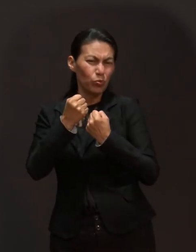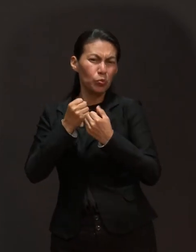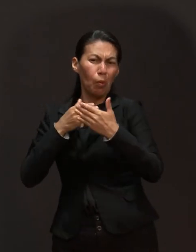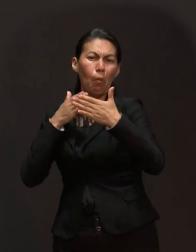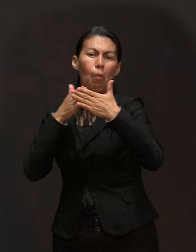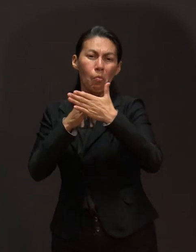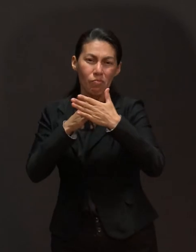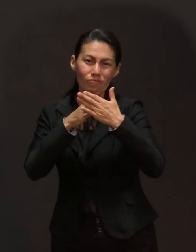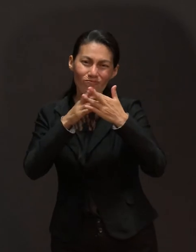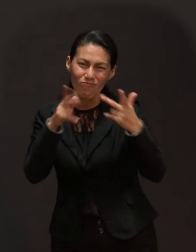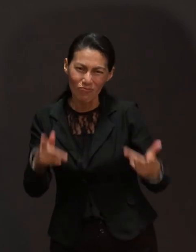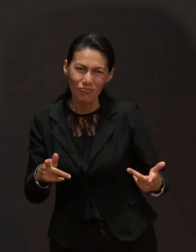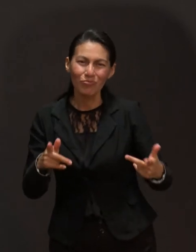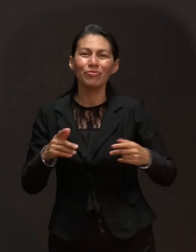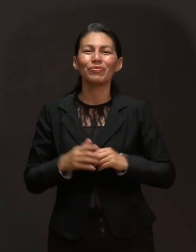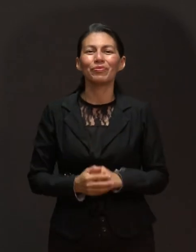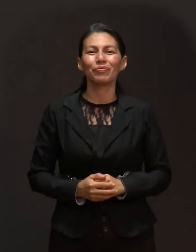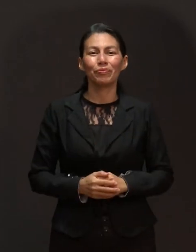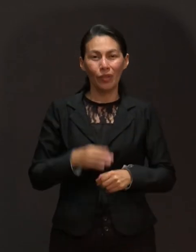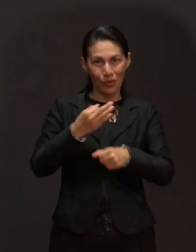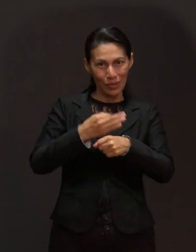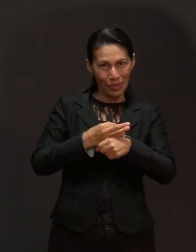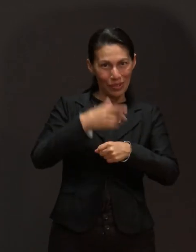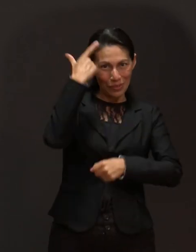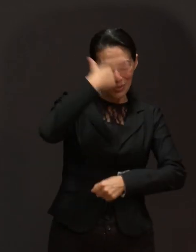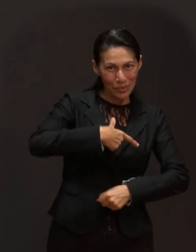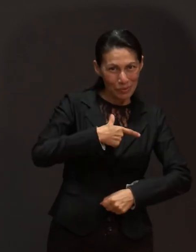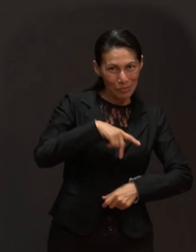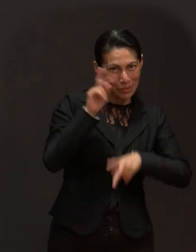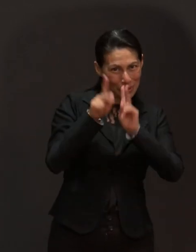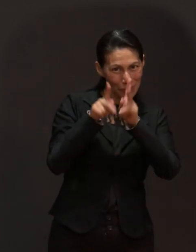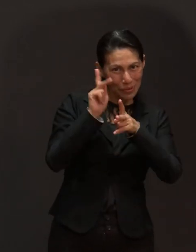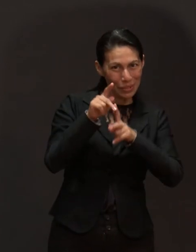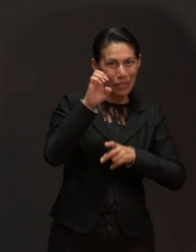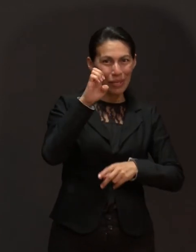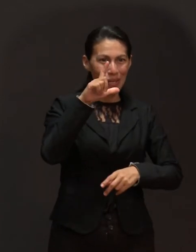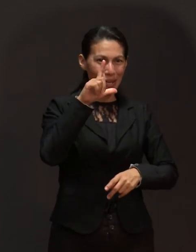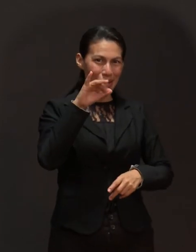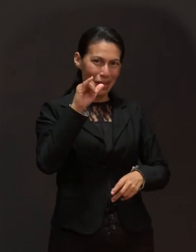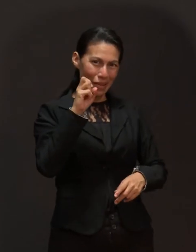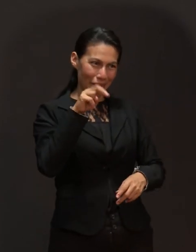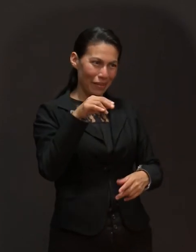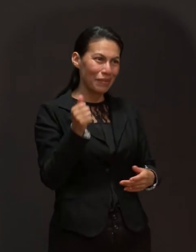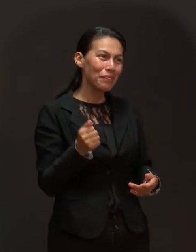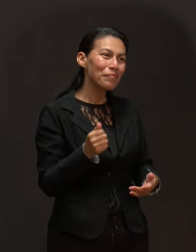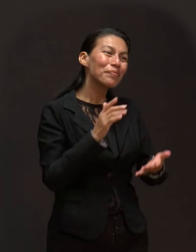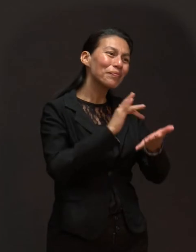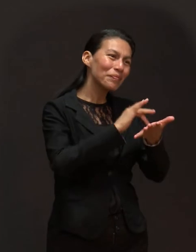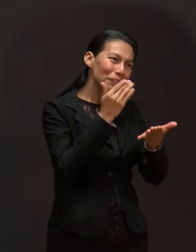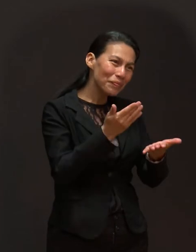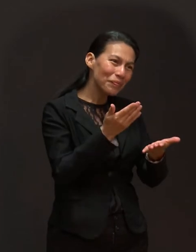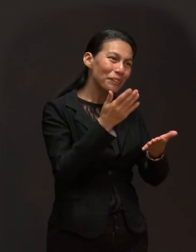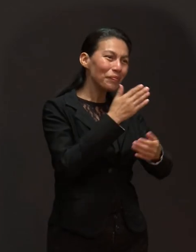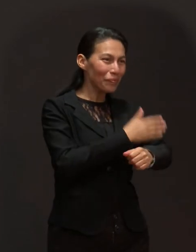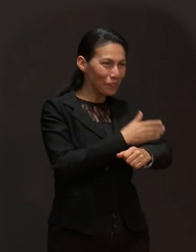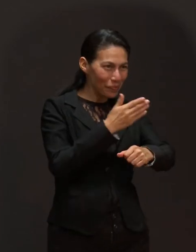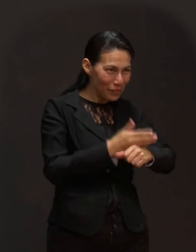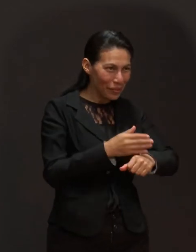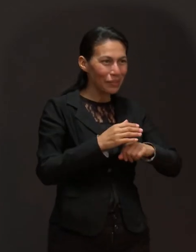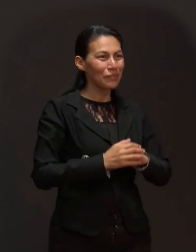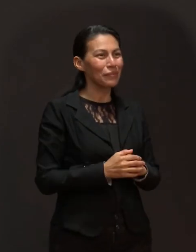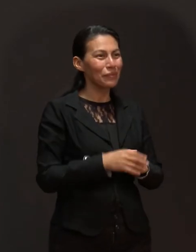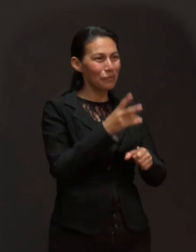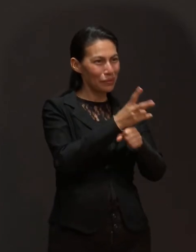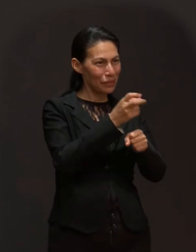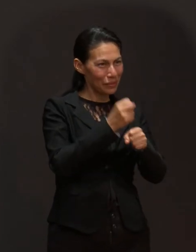Esta noche platicaremos con Eliana. Gracias Eliana por estar con